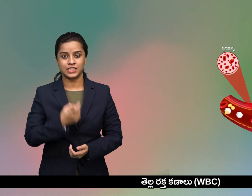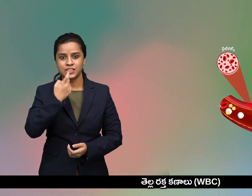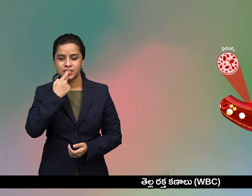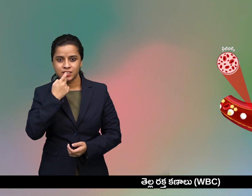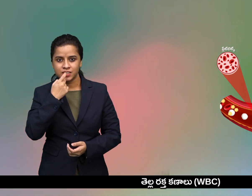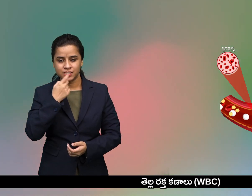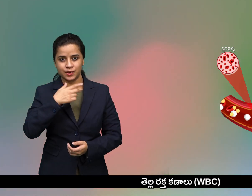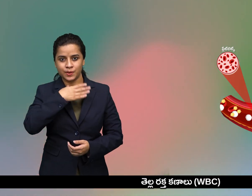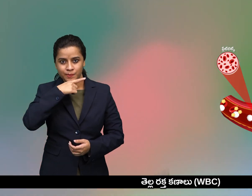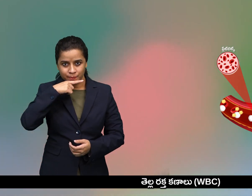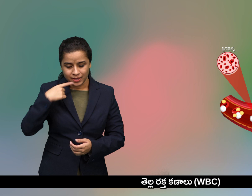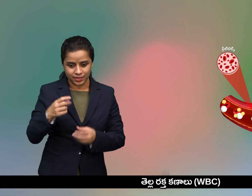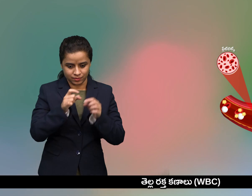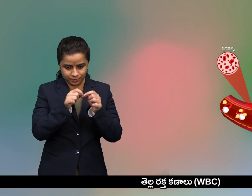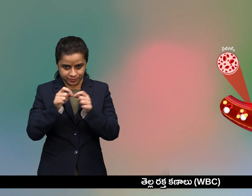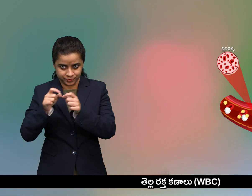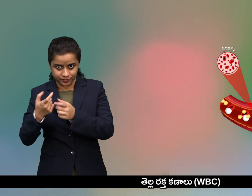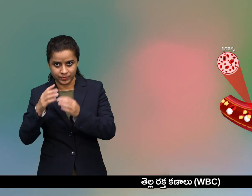తెల్ల రక్త కణాలు డబ్ల్యూబీసీ,